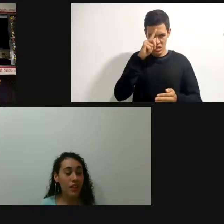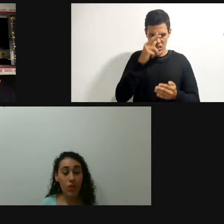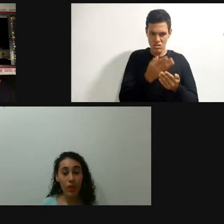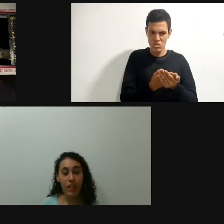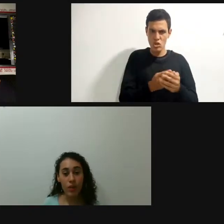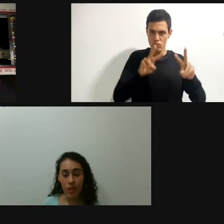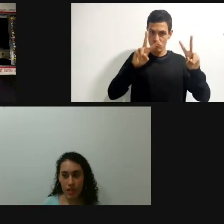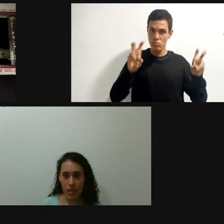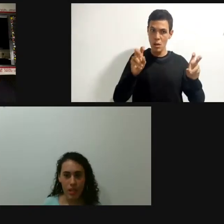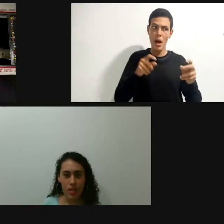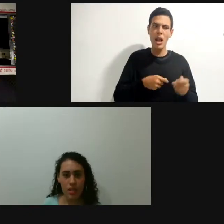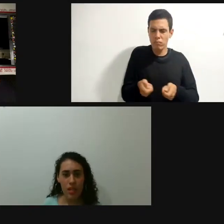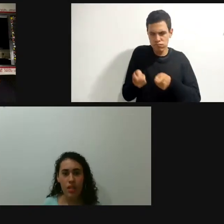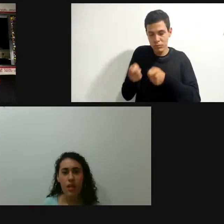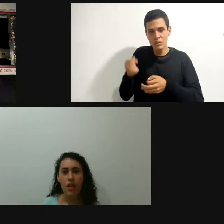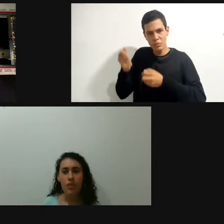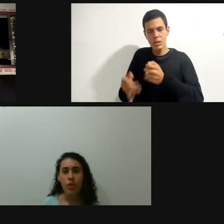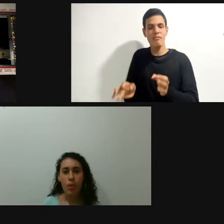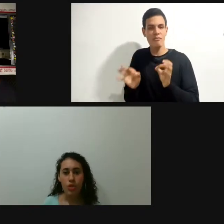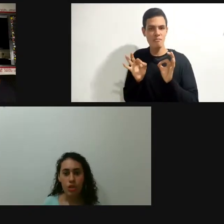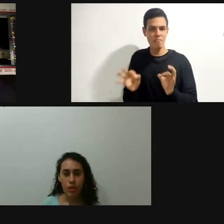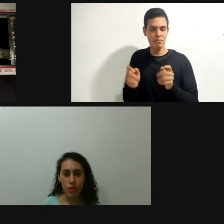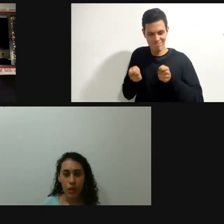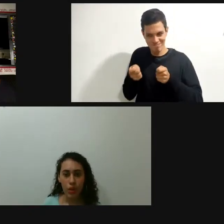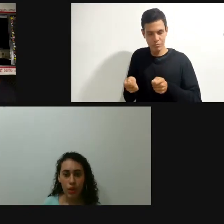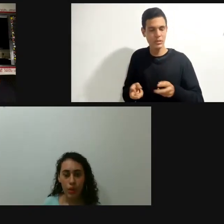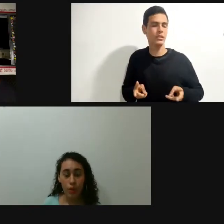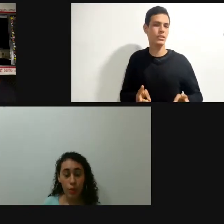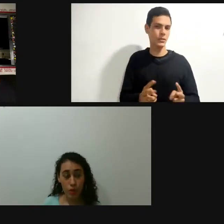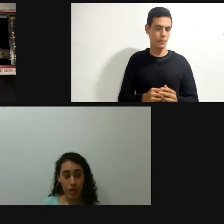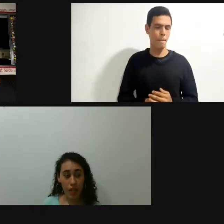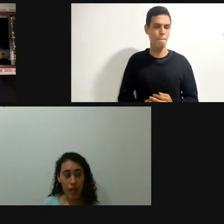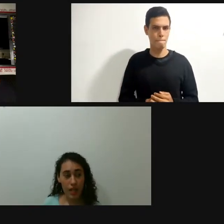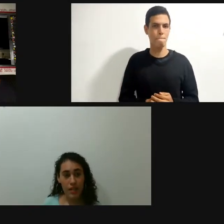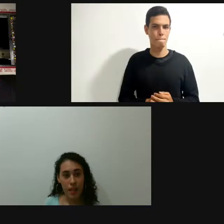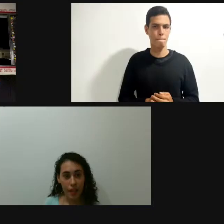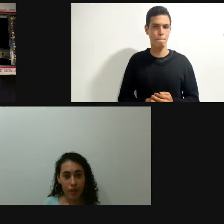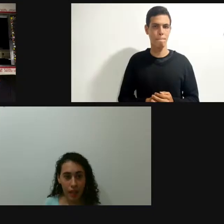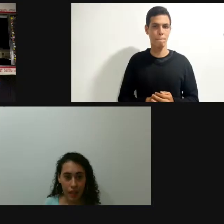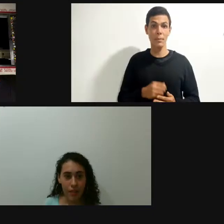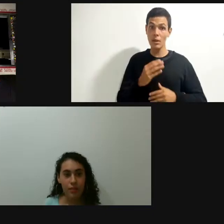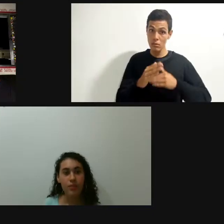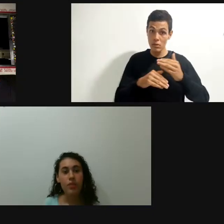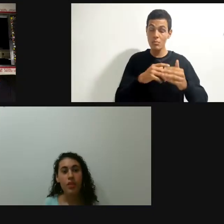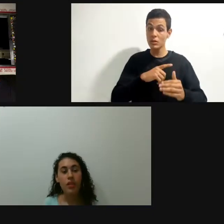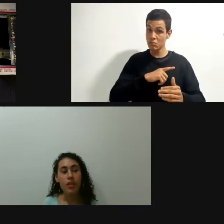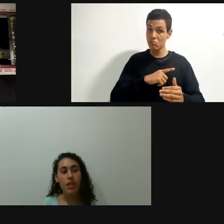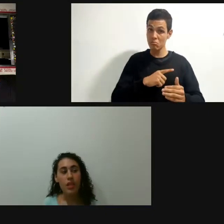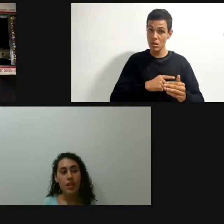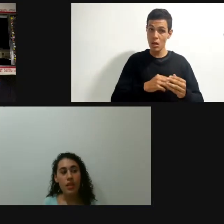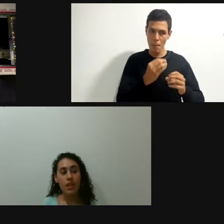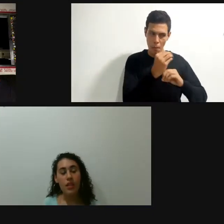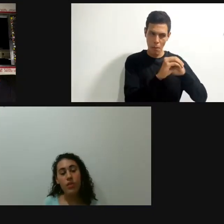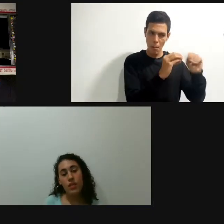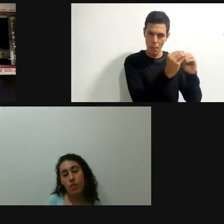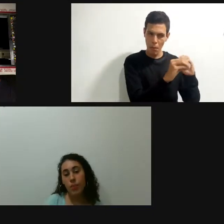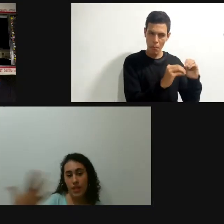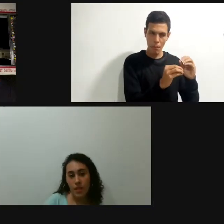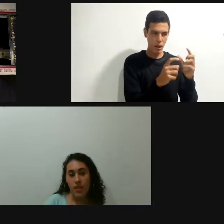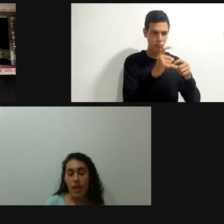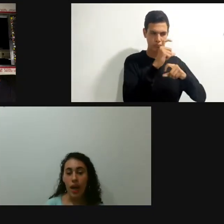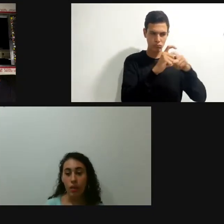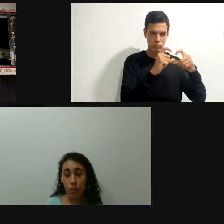dela. Então, vai ter outras cenas que vão mostrar esse lado dela e que vocês